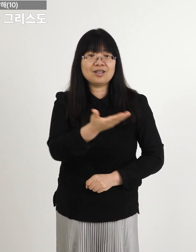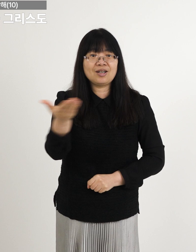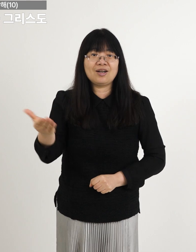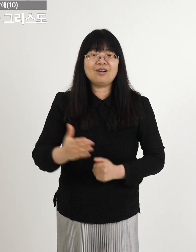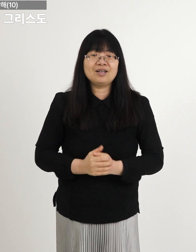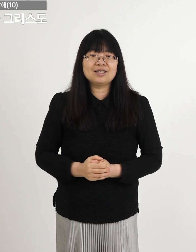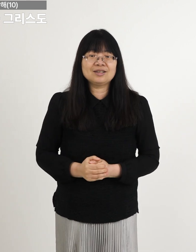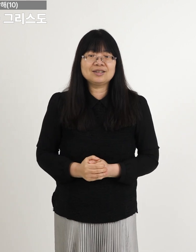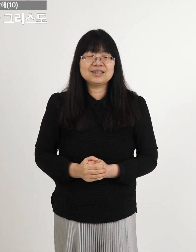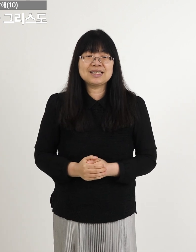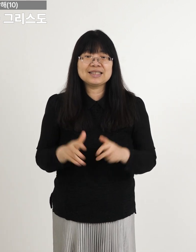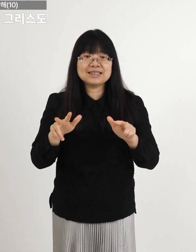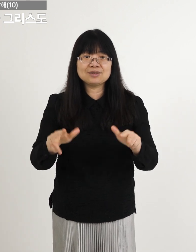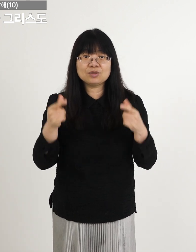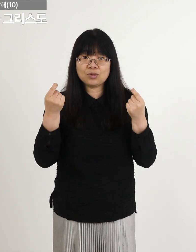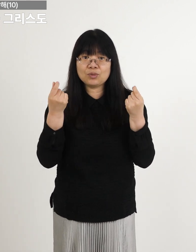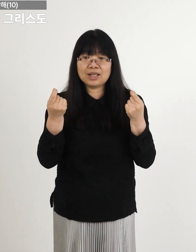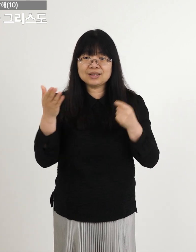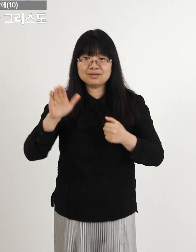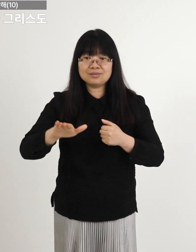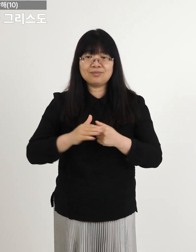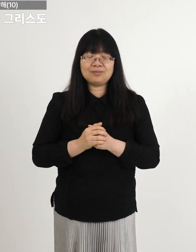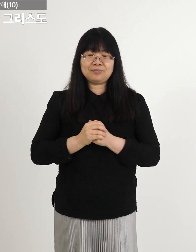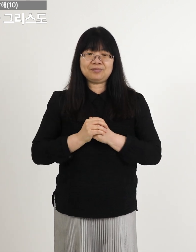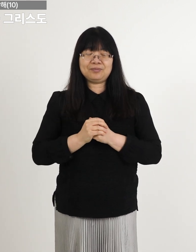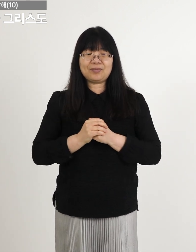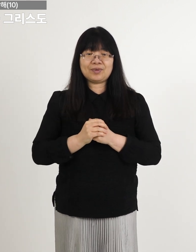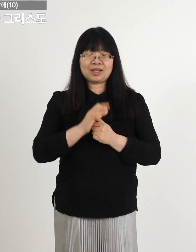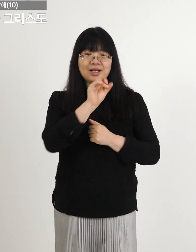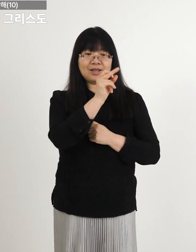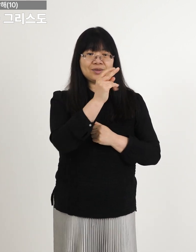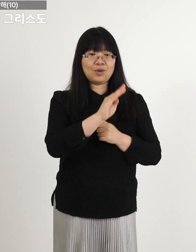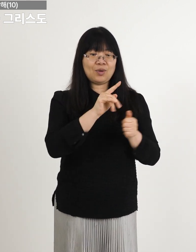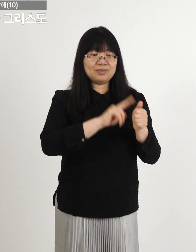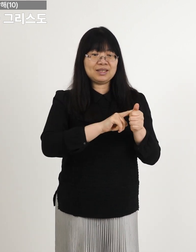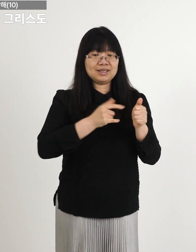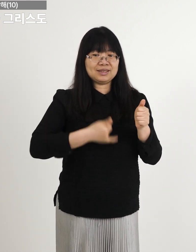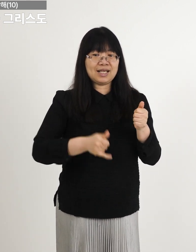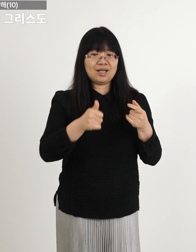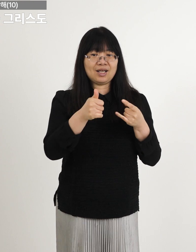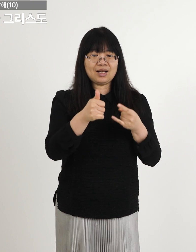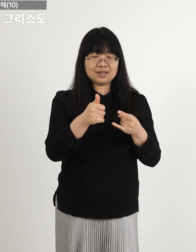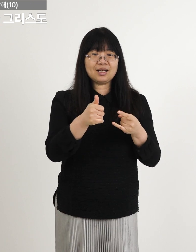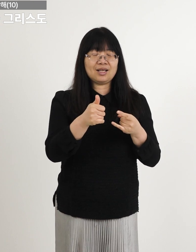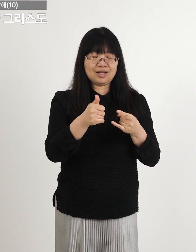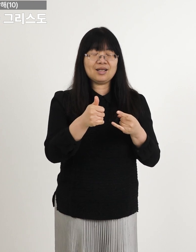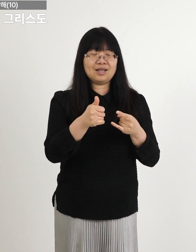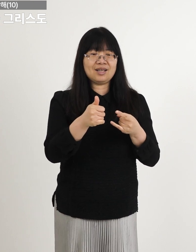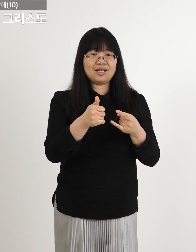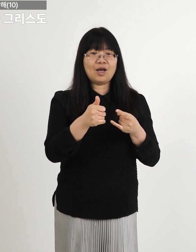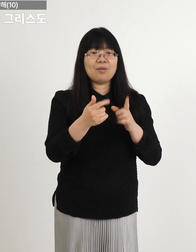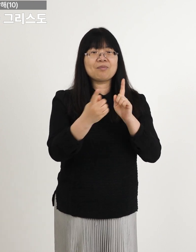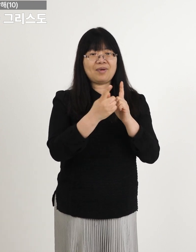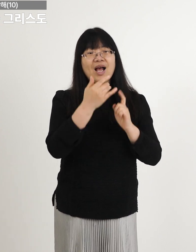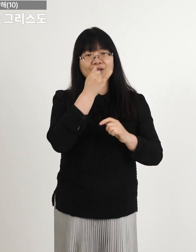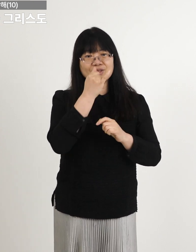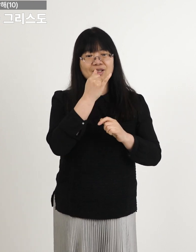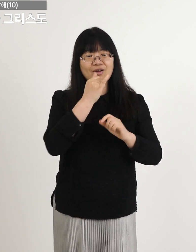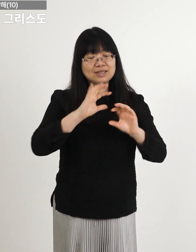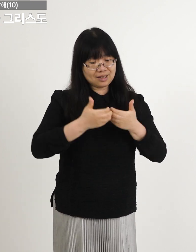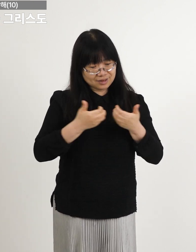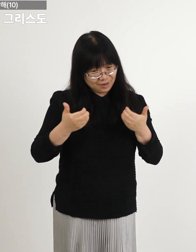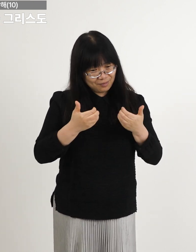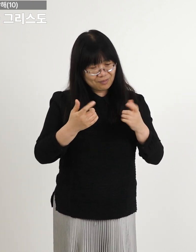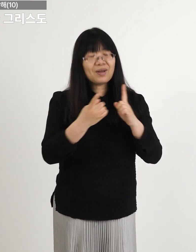여러분 지금도 그렇지만 욥은 그 자녀들에게로 갈 수는 있어요. 그런데